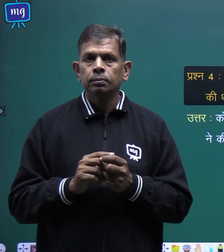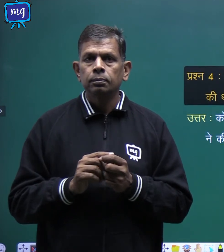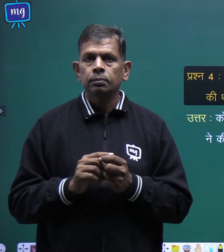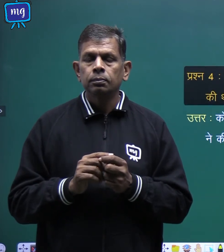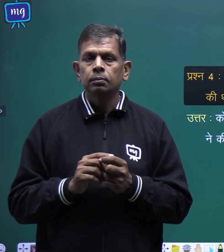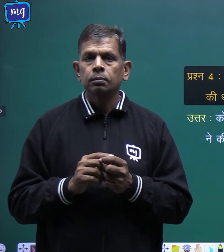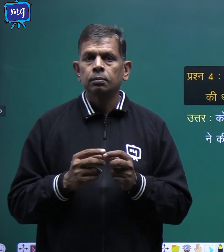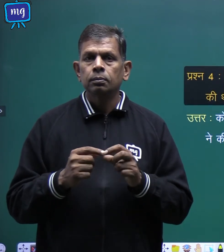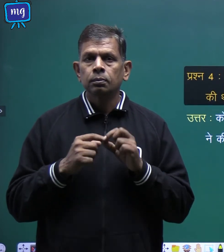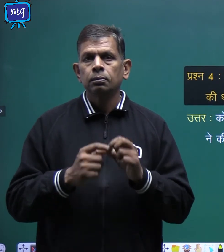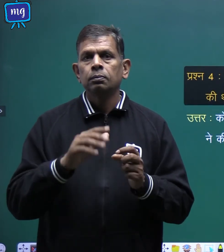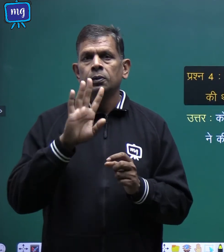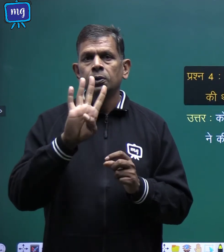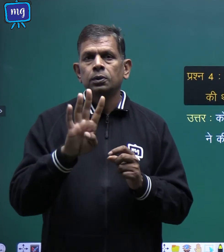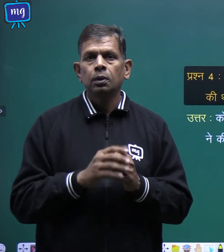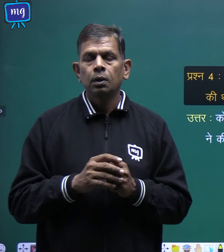प्रश्न 4,